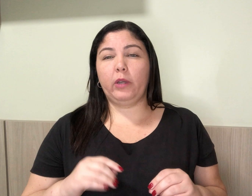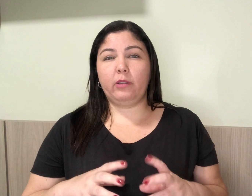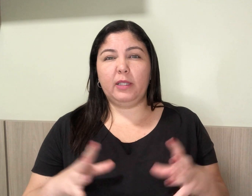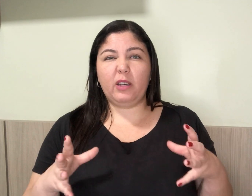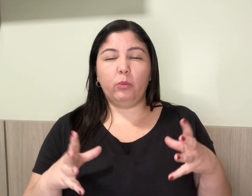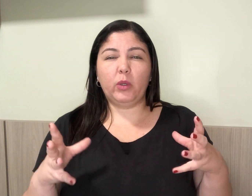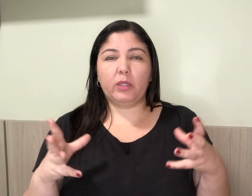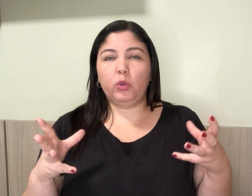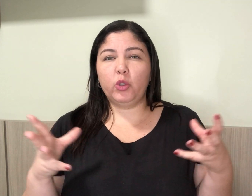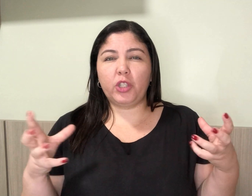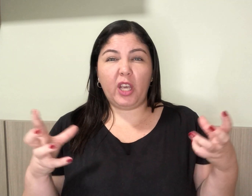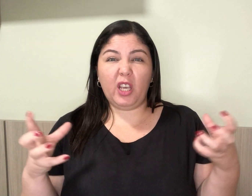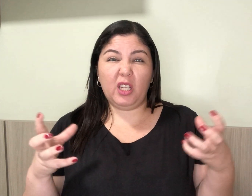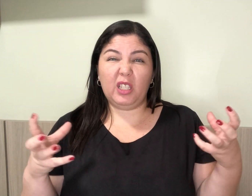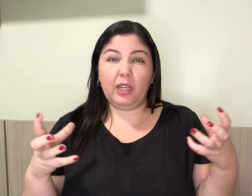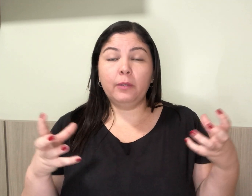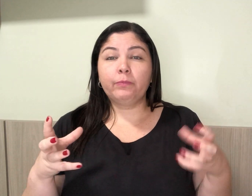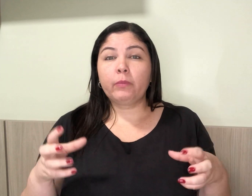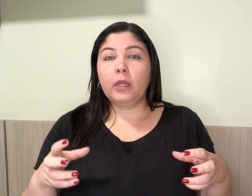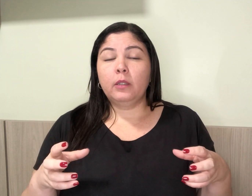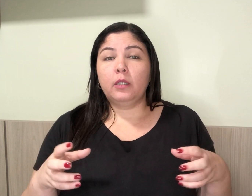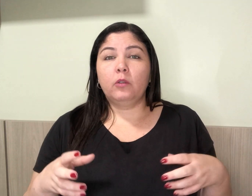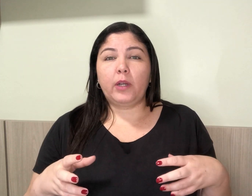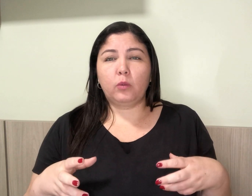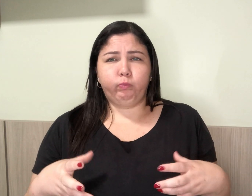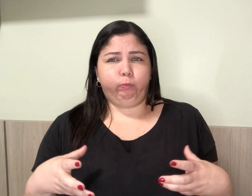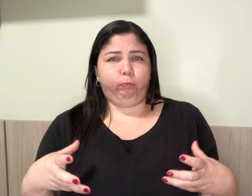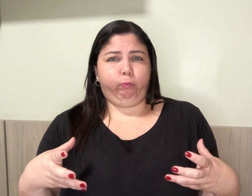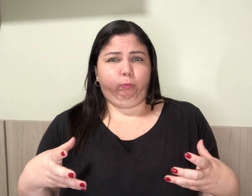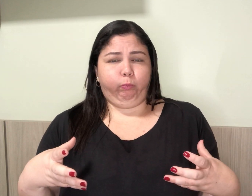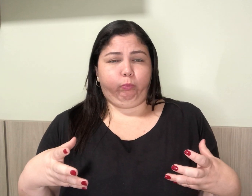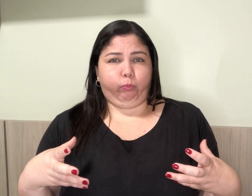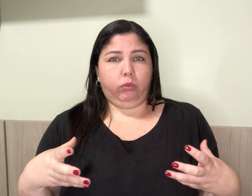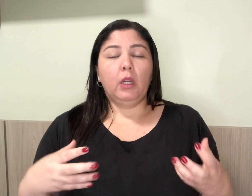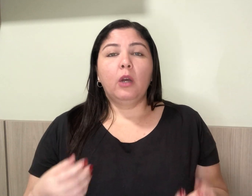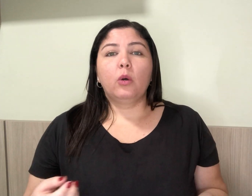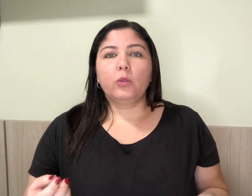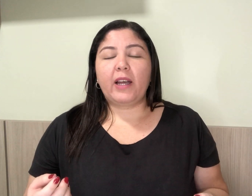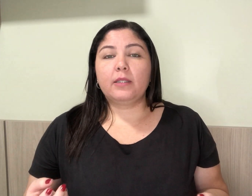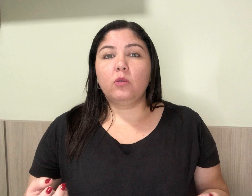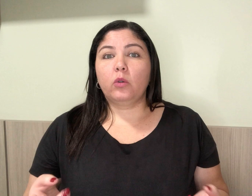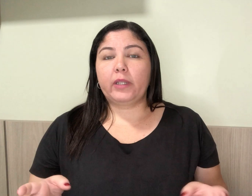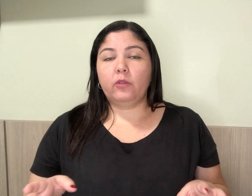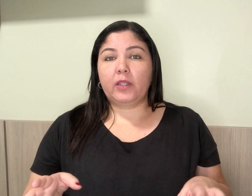dizer que alguma coisa está muito cheia, né? Então eu faço, ou vazio, o contrário, eu faço.